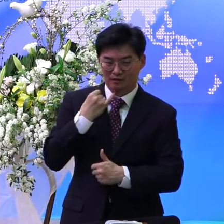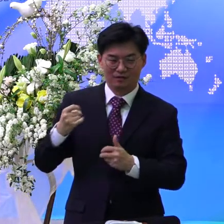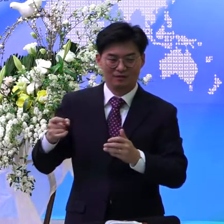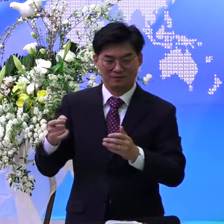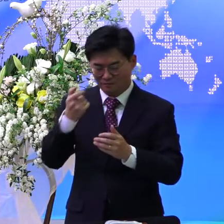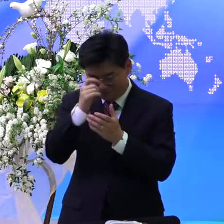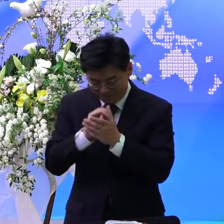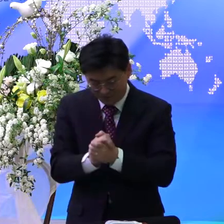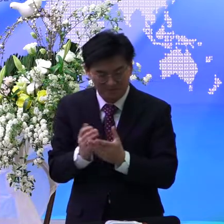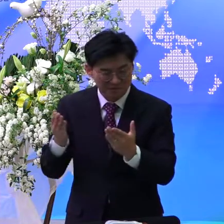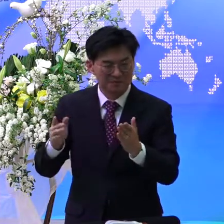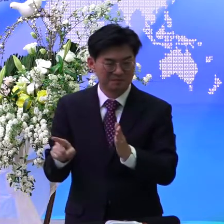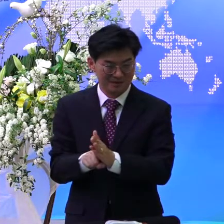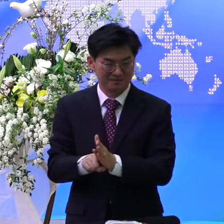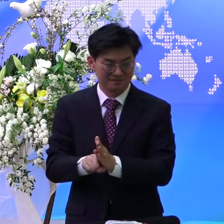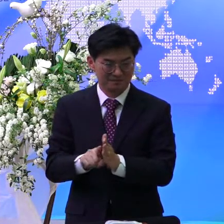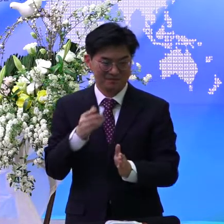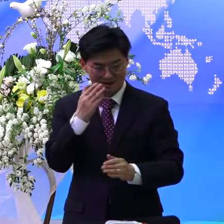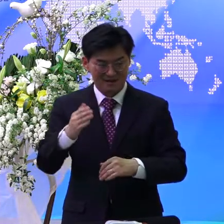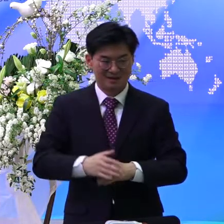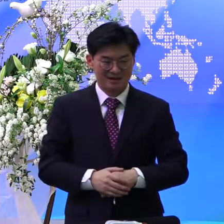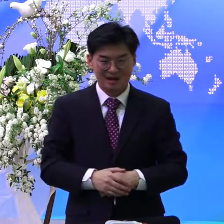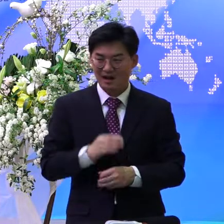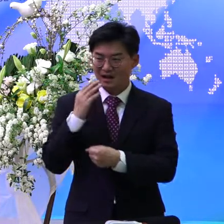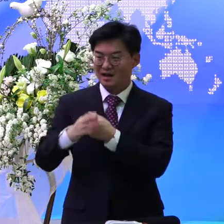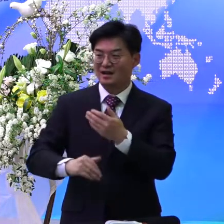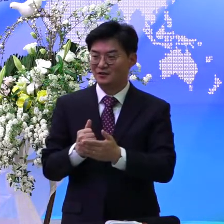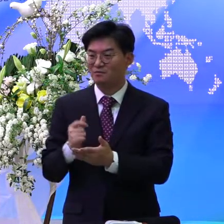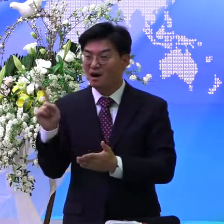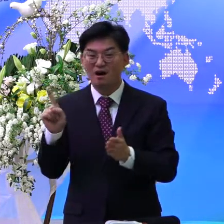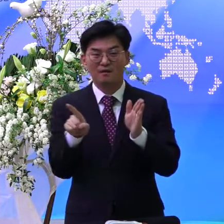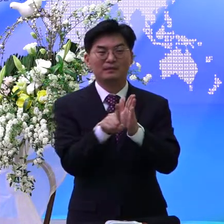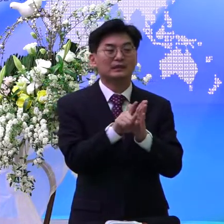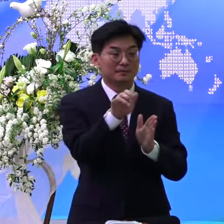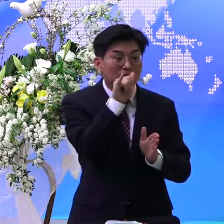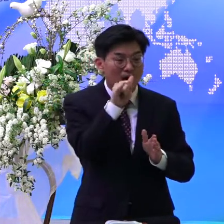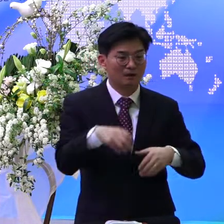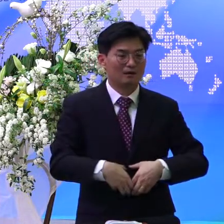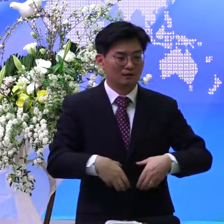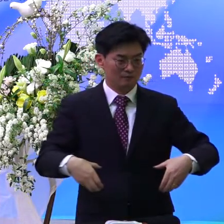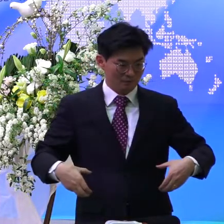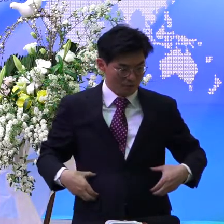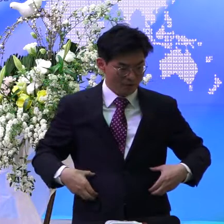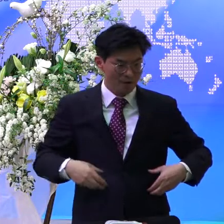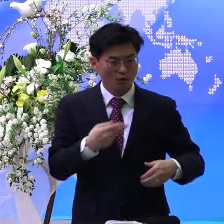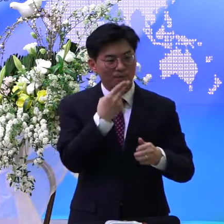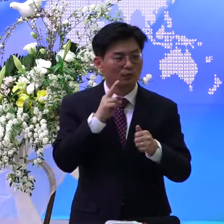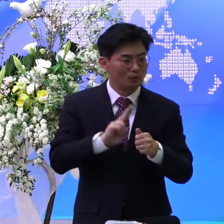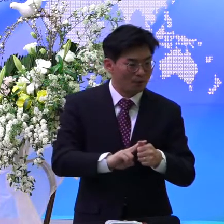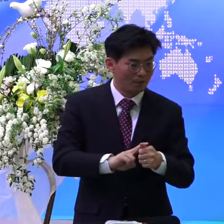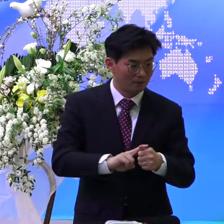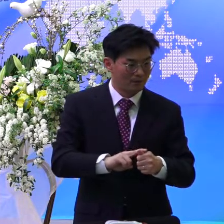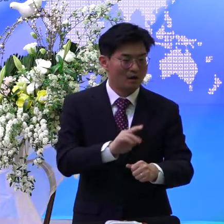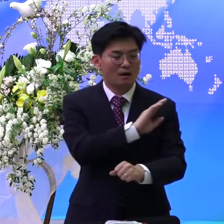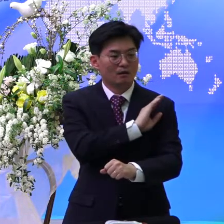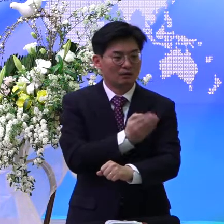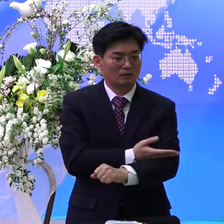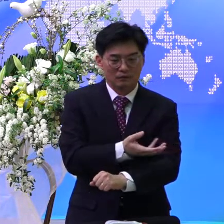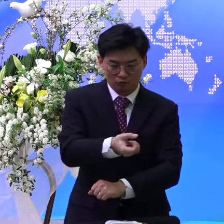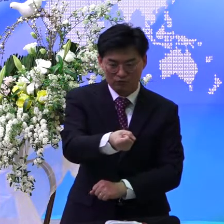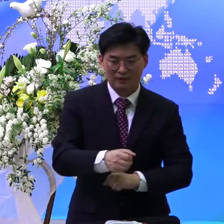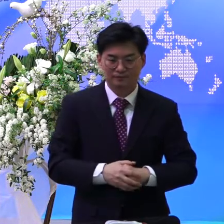하나님은 우리로 도전하게 하시는 분이십니다. 다윗에게 그렇게 하셨죠. 물맷돌 훈련하게